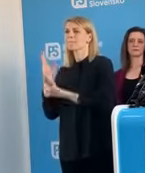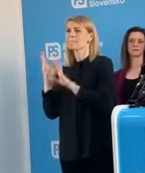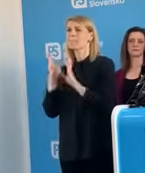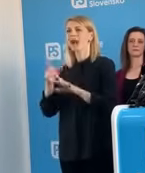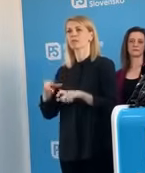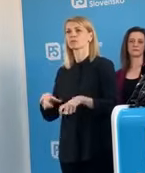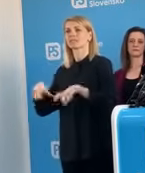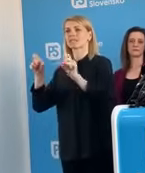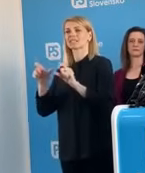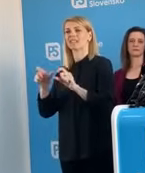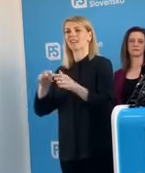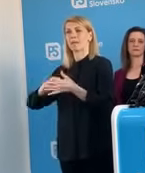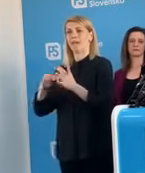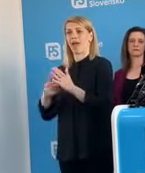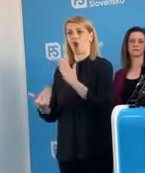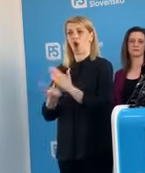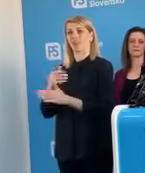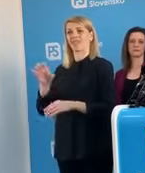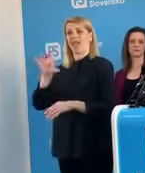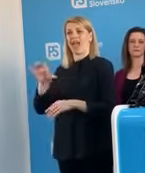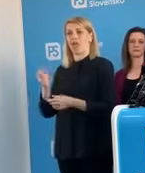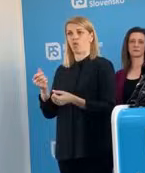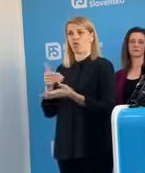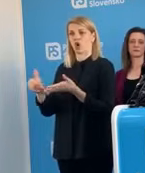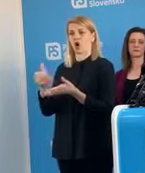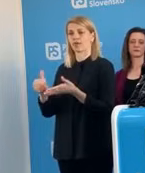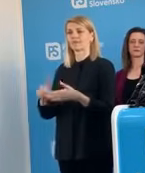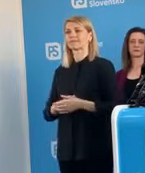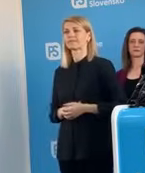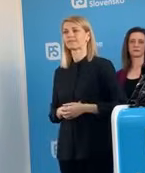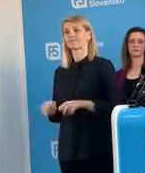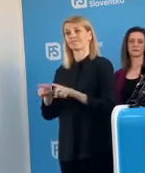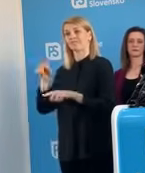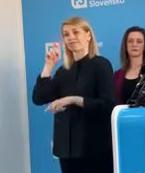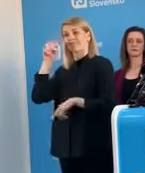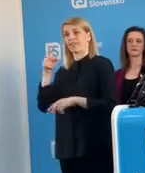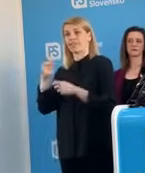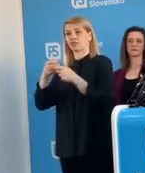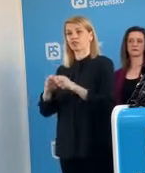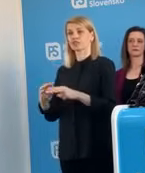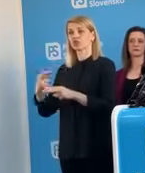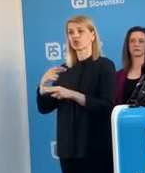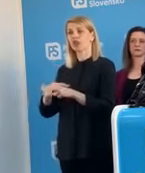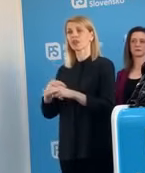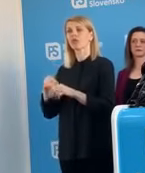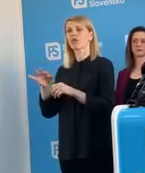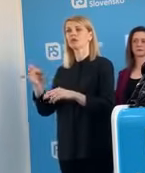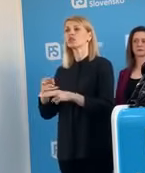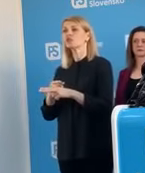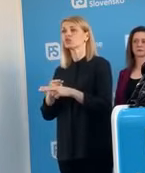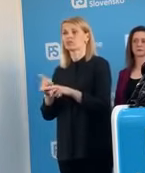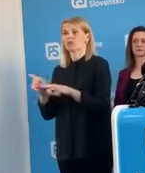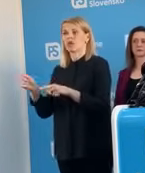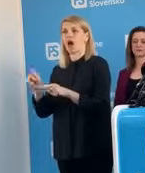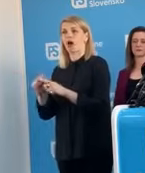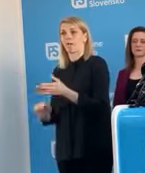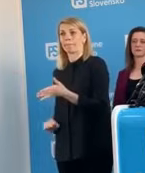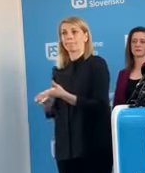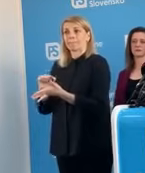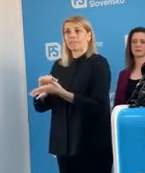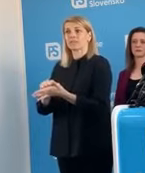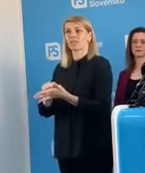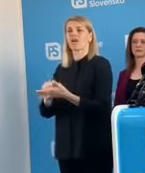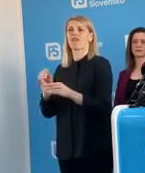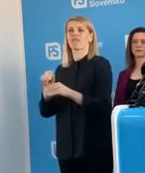priamo. A vlastne je to pochopiteľné, pretože aj z pohľadu členských štátov, ktoré sú čistými prispievateľmi, veľké